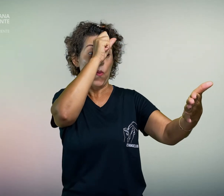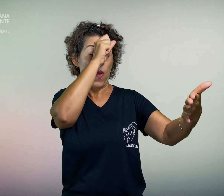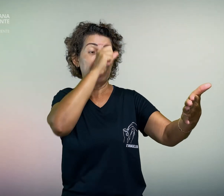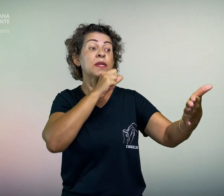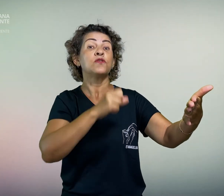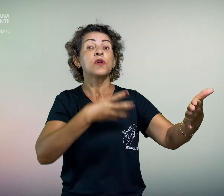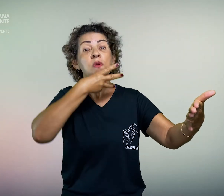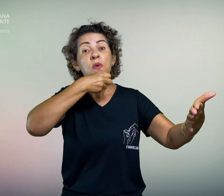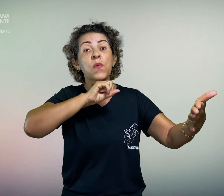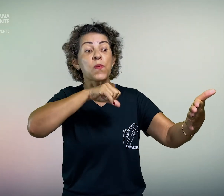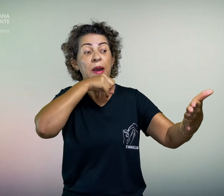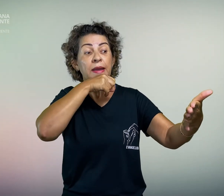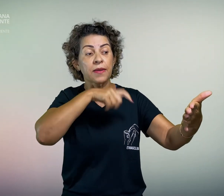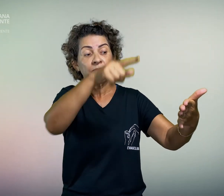pecados aprendidos do pai.